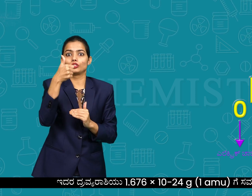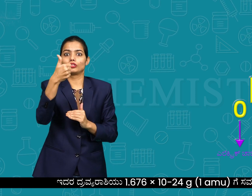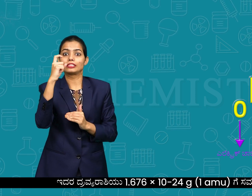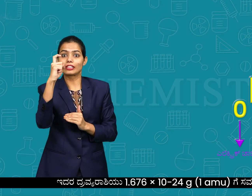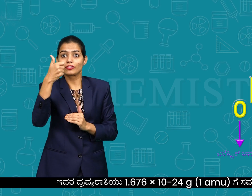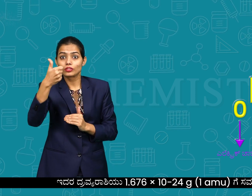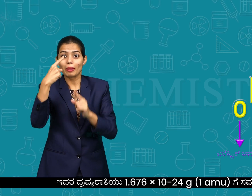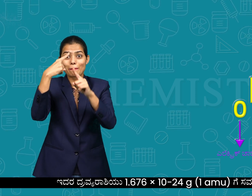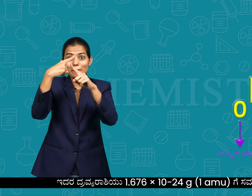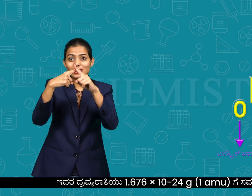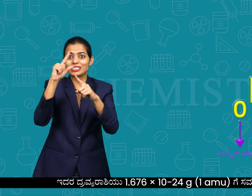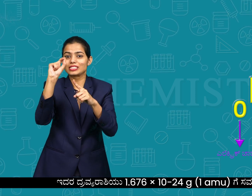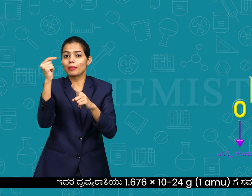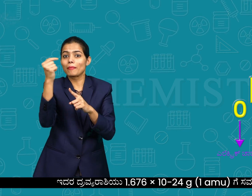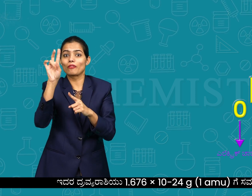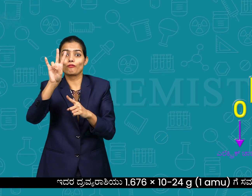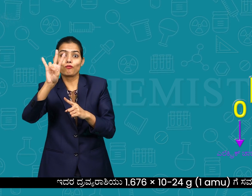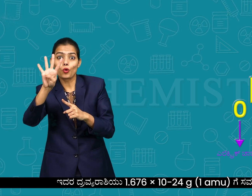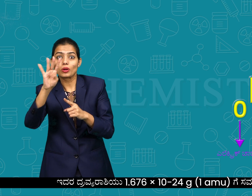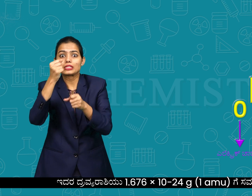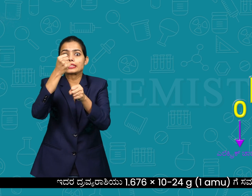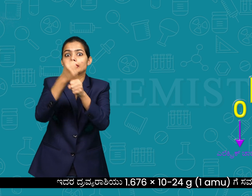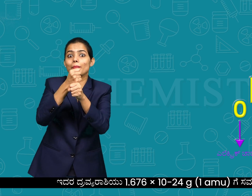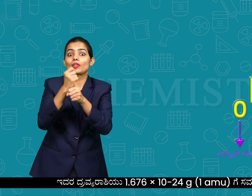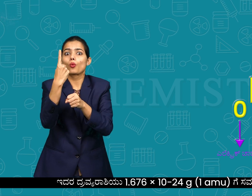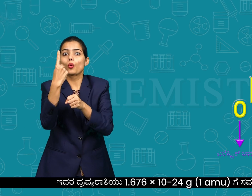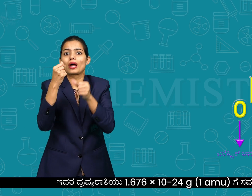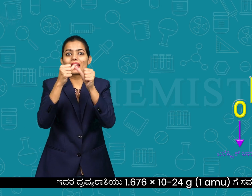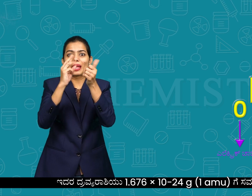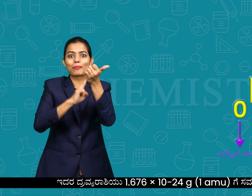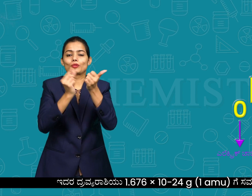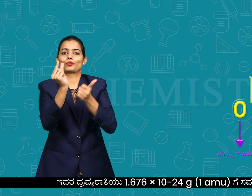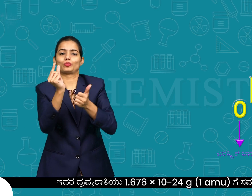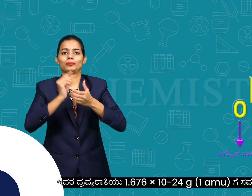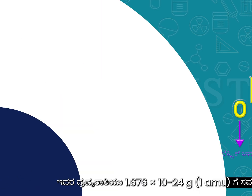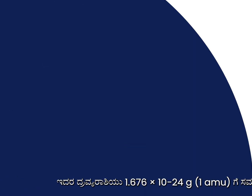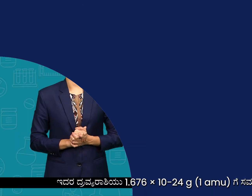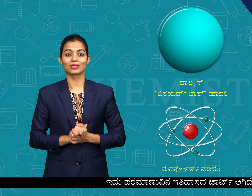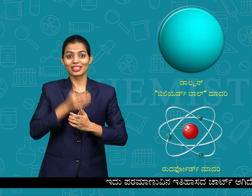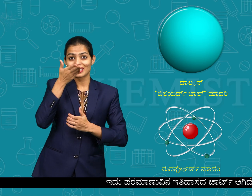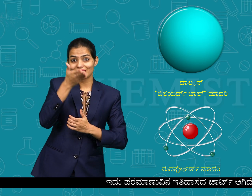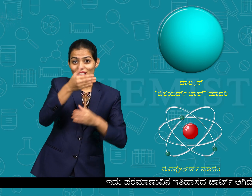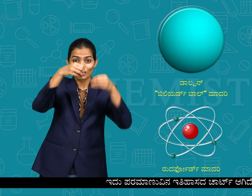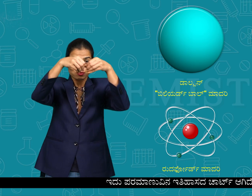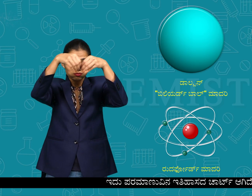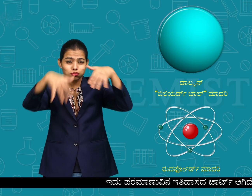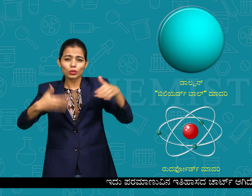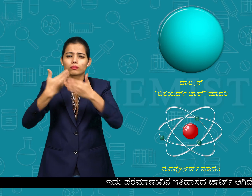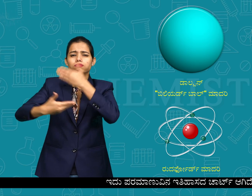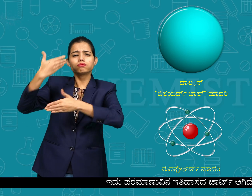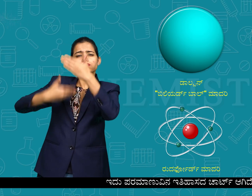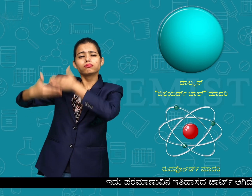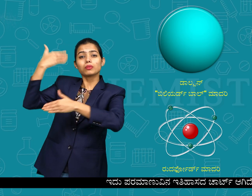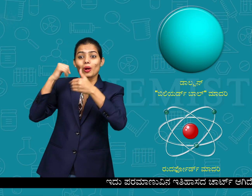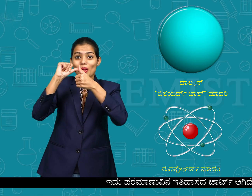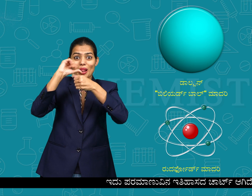1.676 × 10⁻²4 ಗ್ರಾಂ 1 AMUಗೆ ಸಮಾನವಾಗಿರುತ್ತದೆ. ಇದು